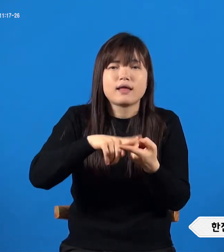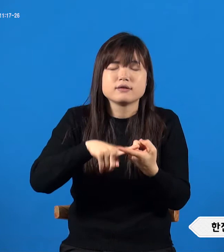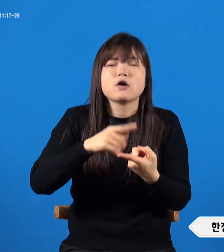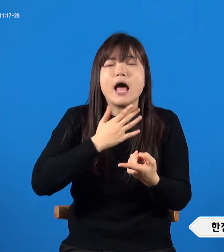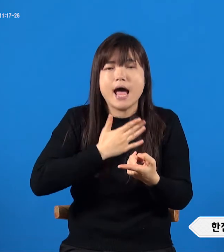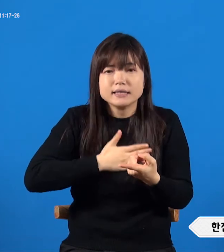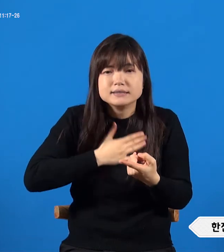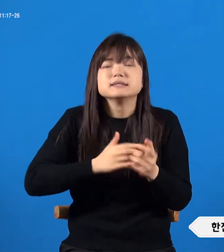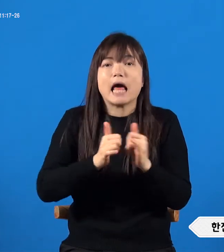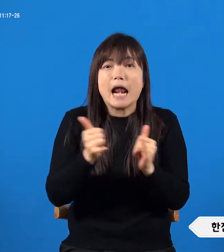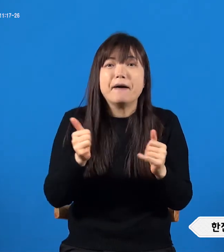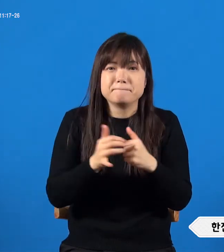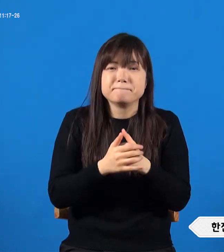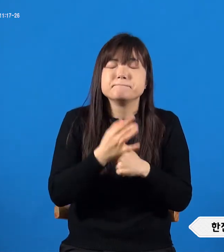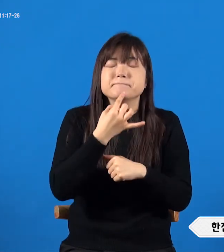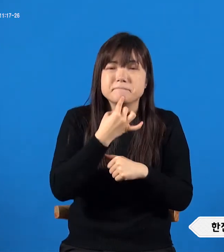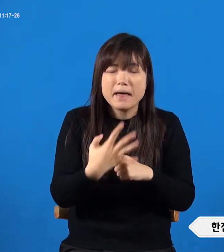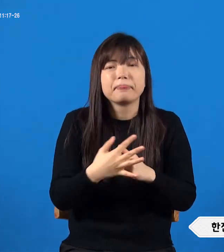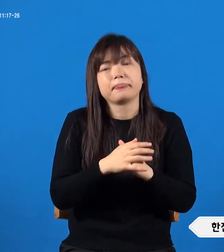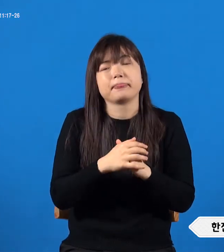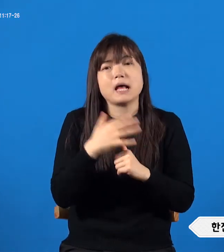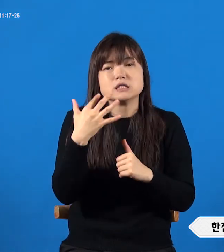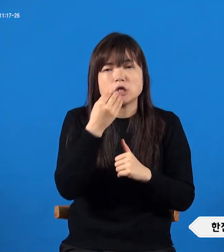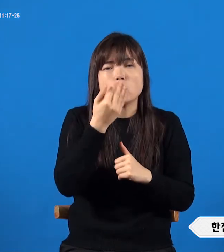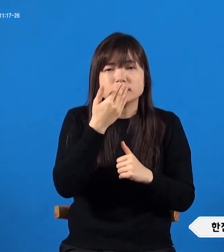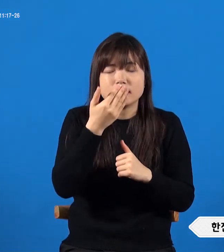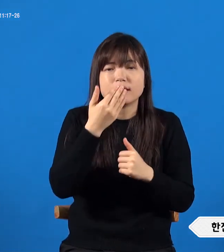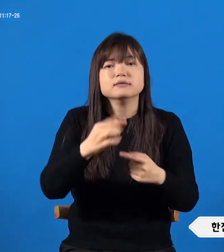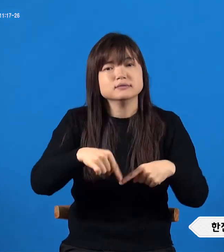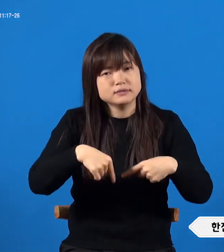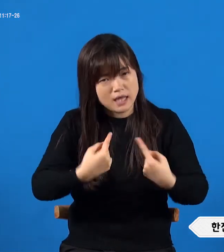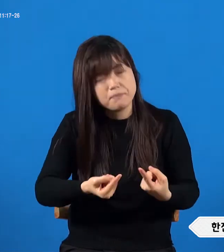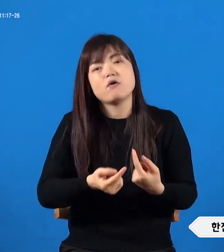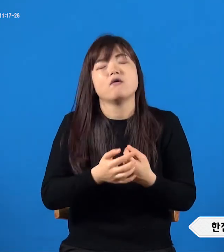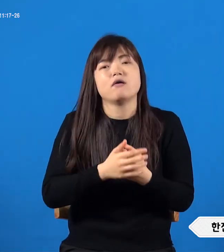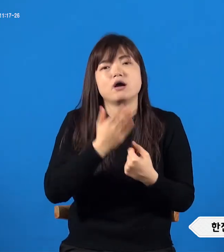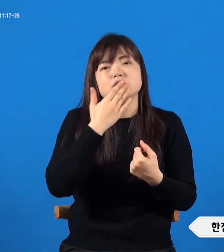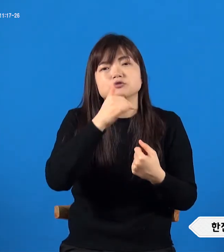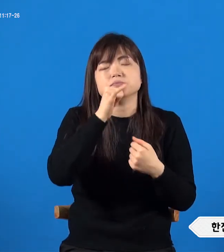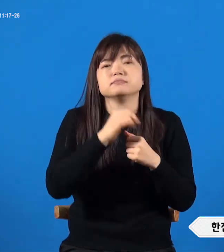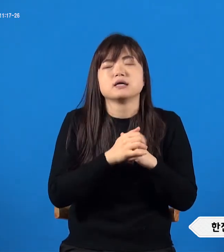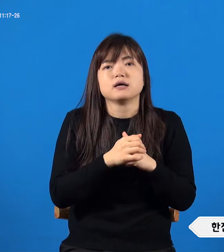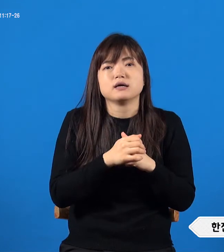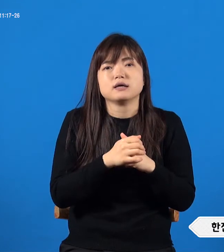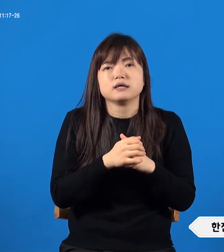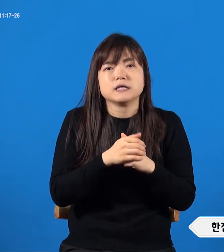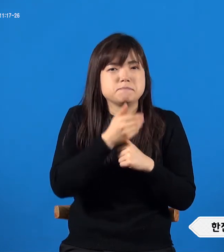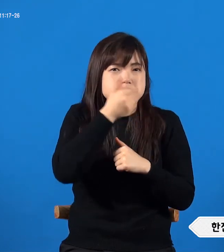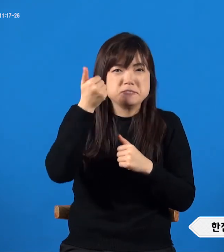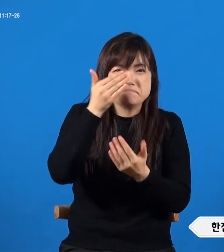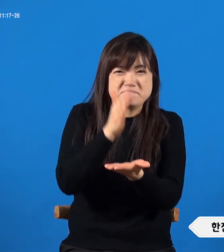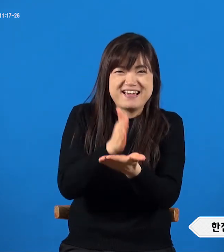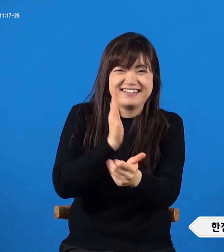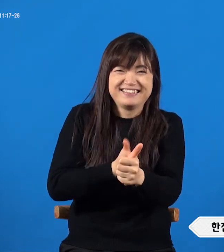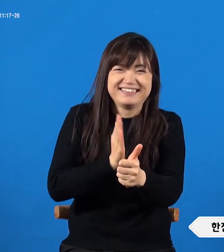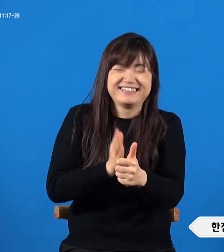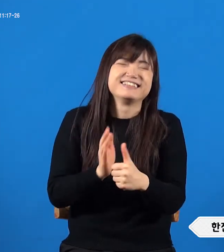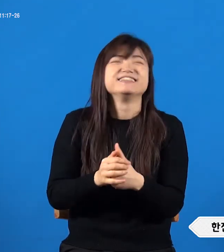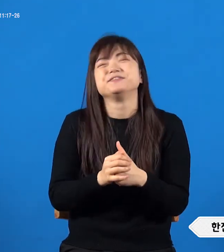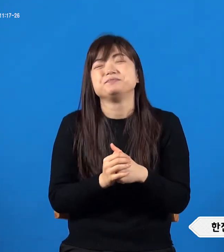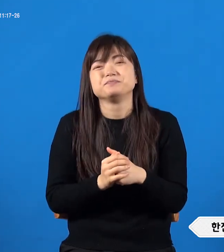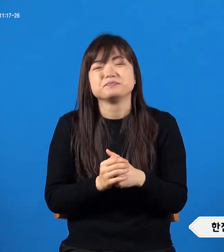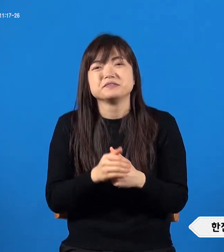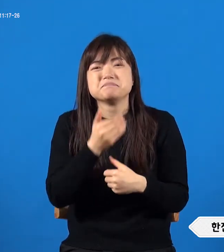분명히 알고 있는 사람, 이제 그런 분들만 성찬에 참여하도록 하는 것입니다. 네, 삐지시면 안 됩니다.